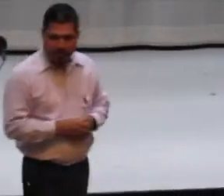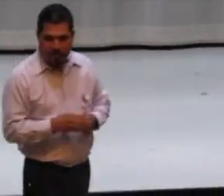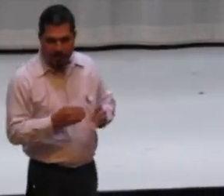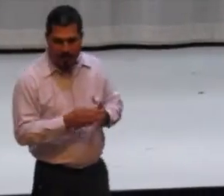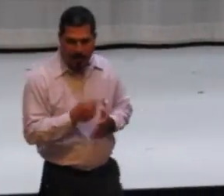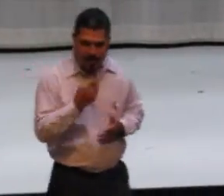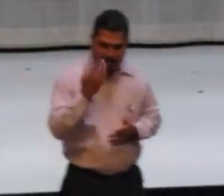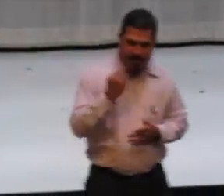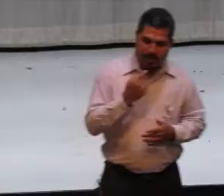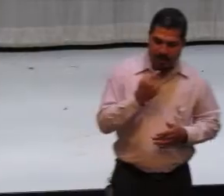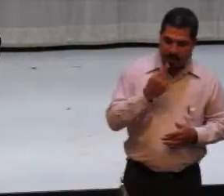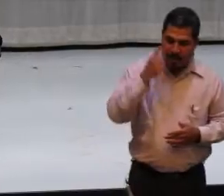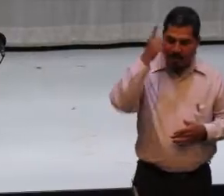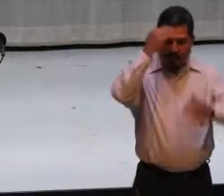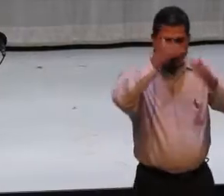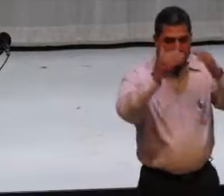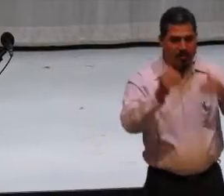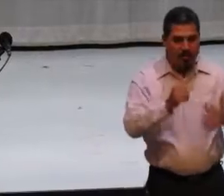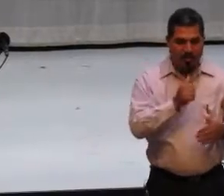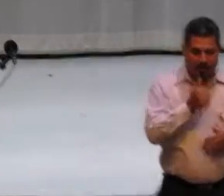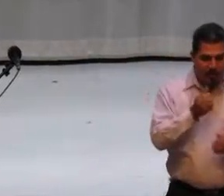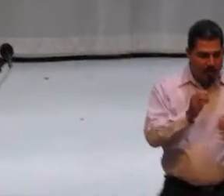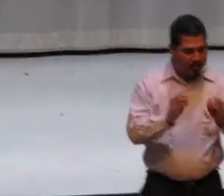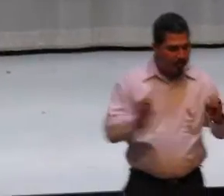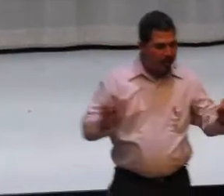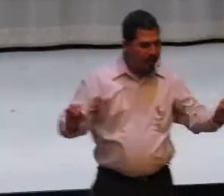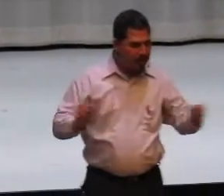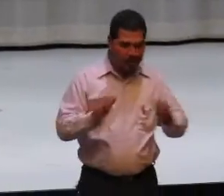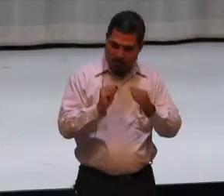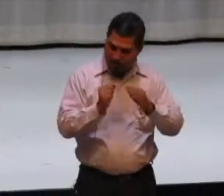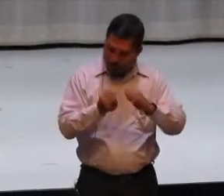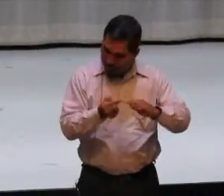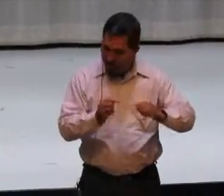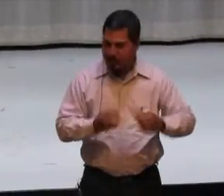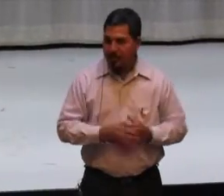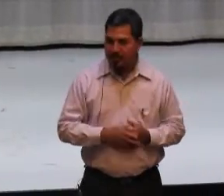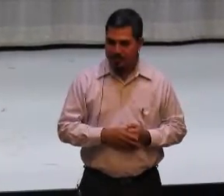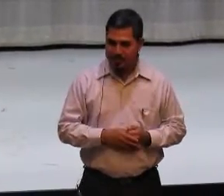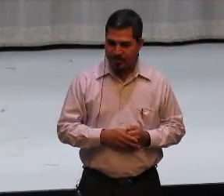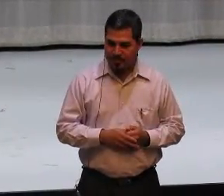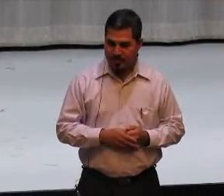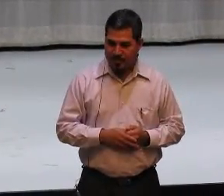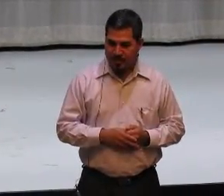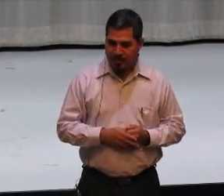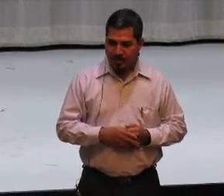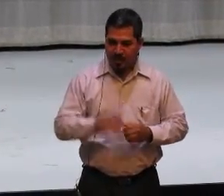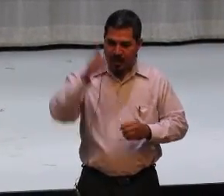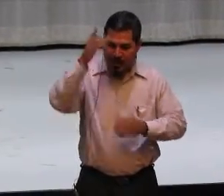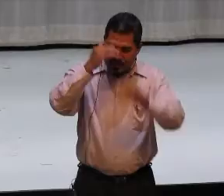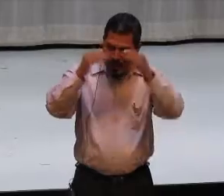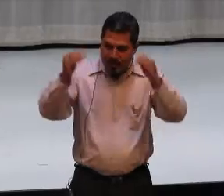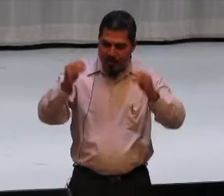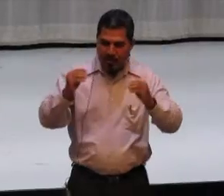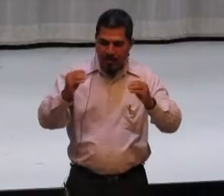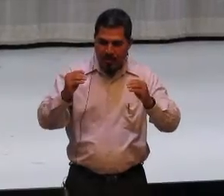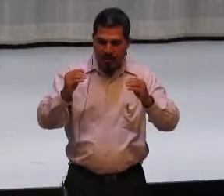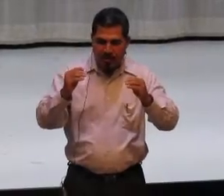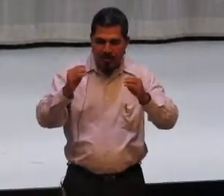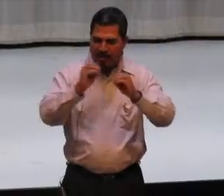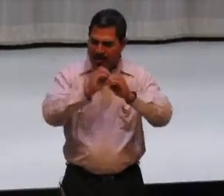Como dije antes, en el cielo no hay ningún dolor. Allá en el cielo,